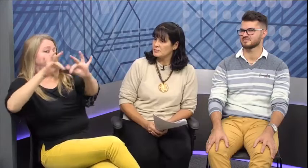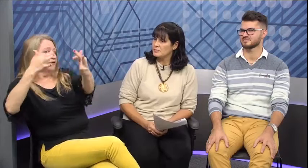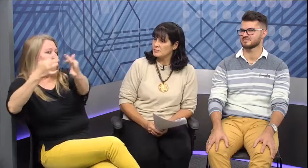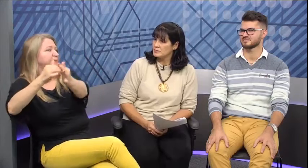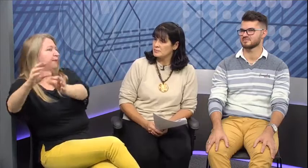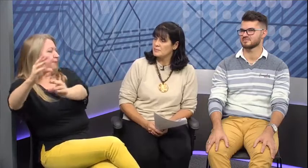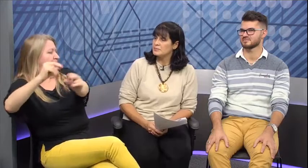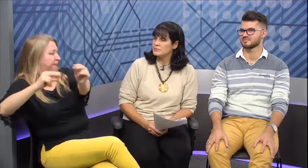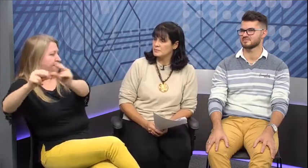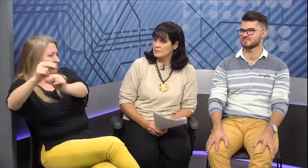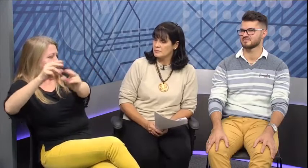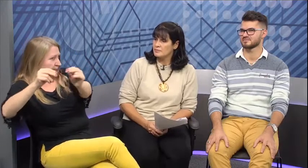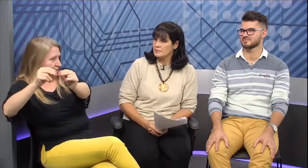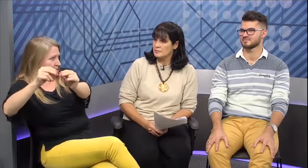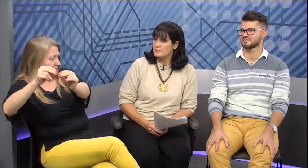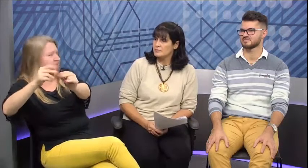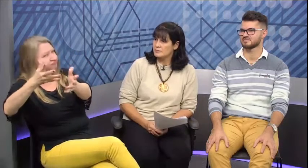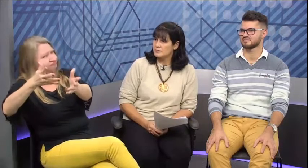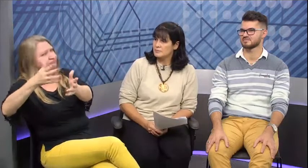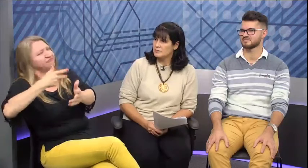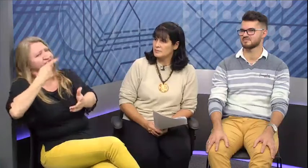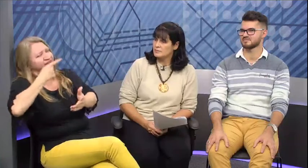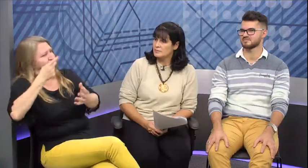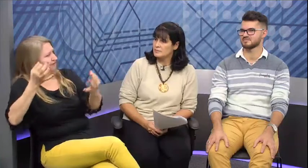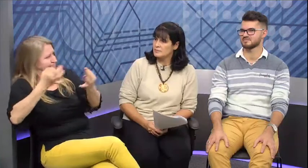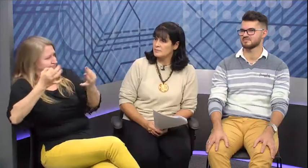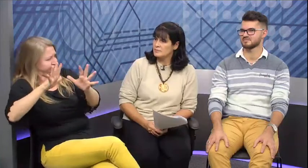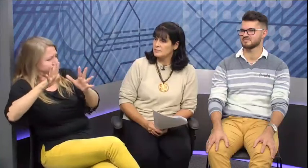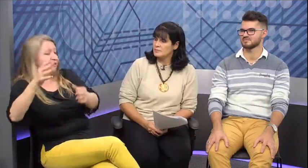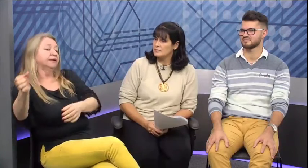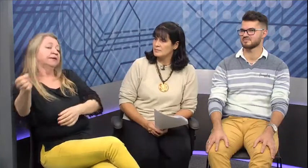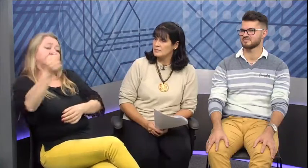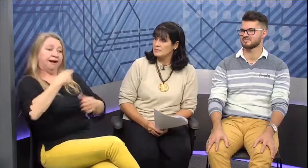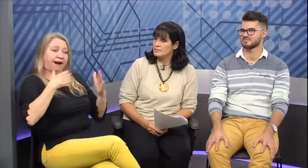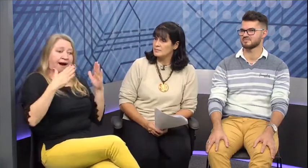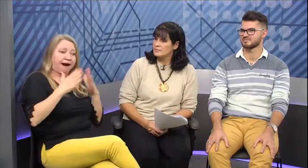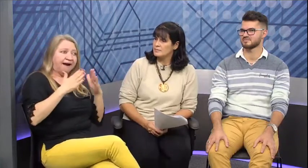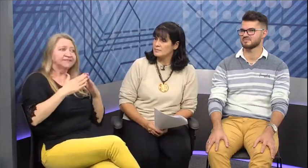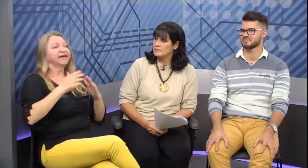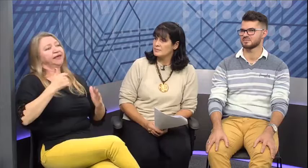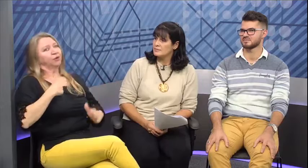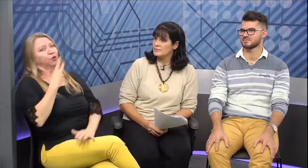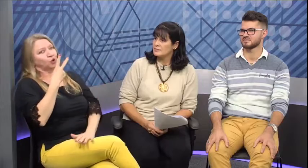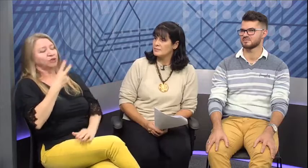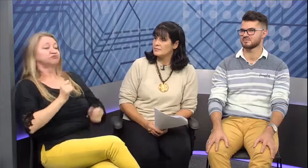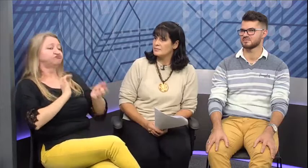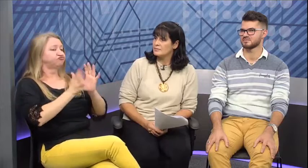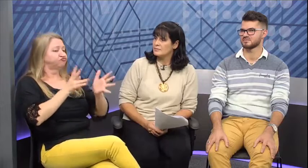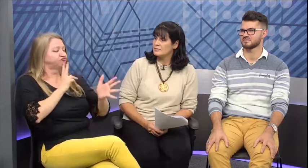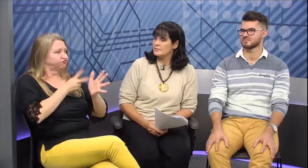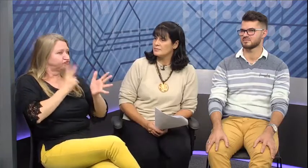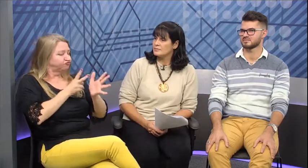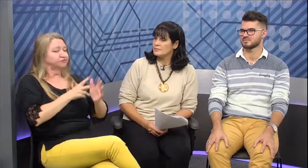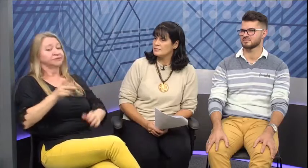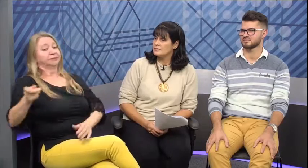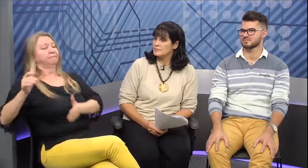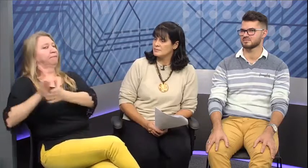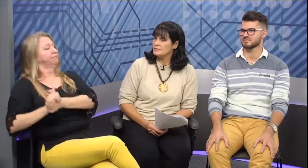e oralizando. Ele, no meio da minha família, claro, todos os ouvintes, né, oralizando, mas chegava em casa, eu tentava utilizar as 2